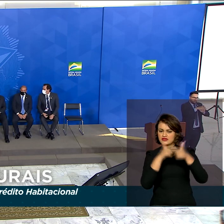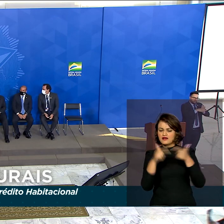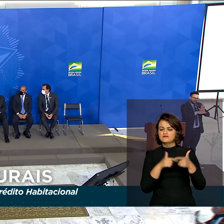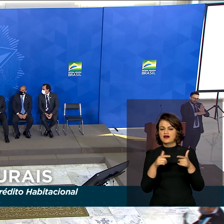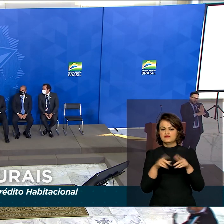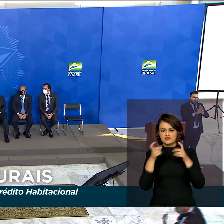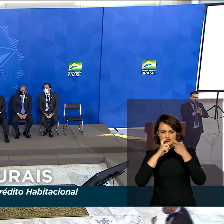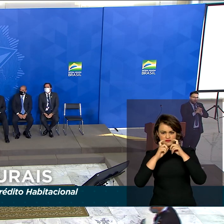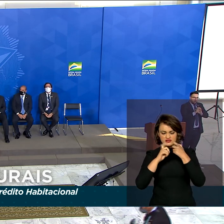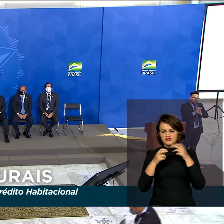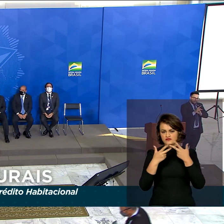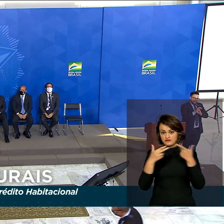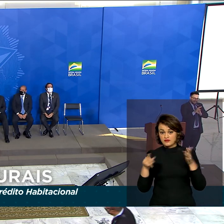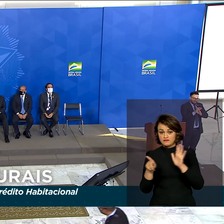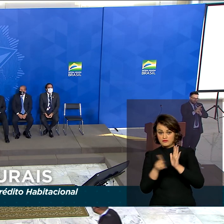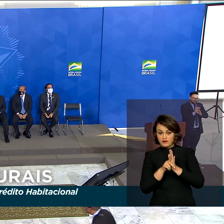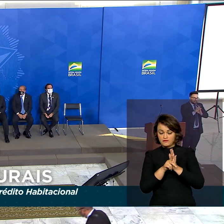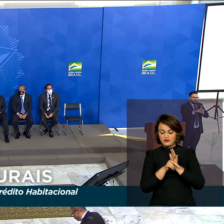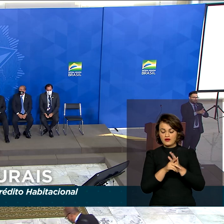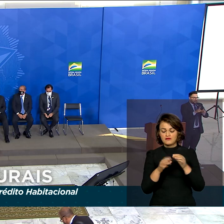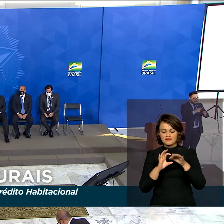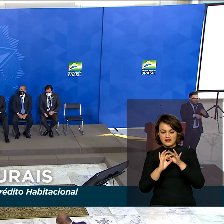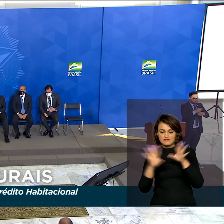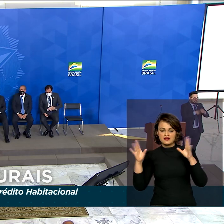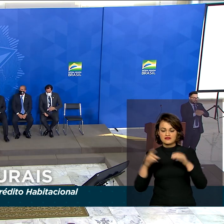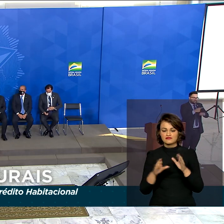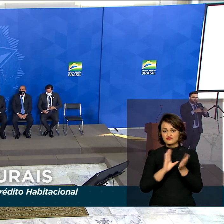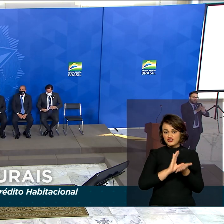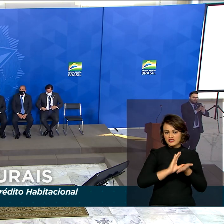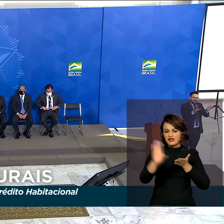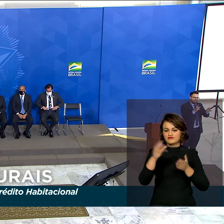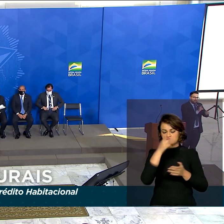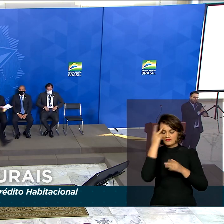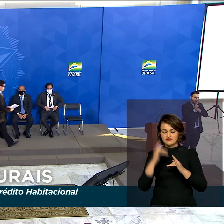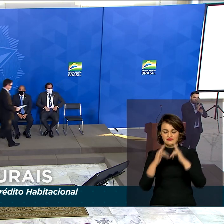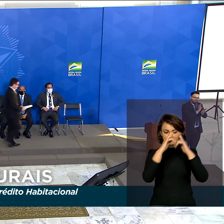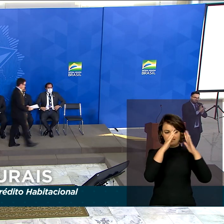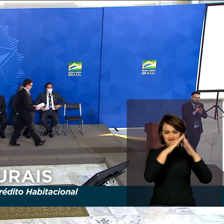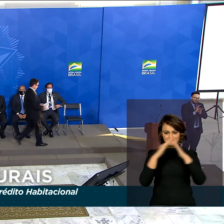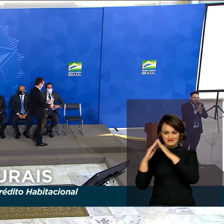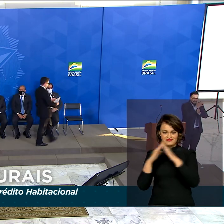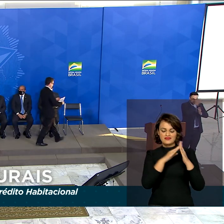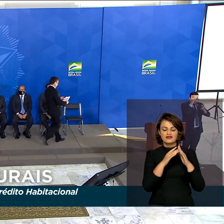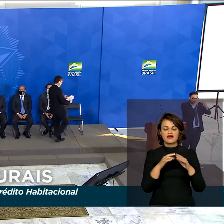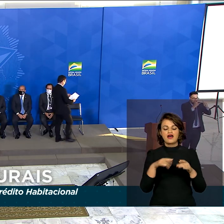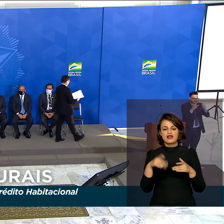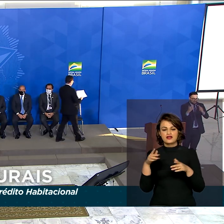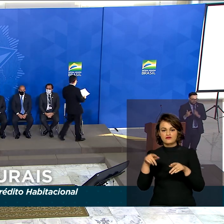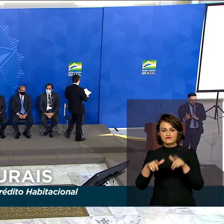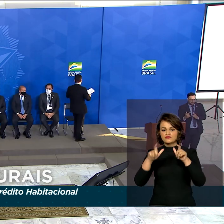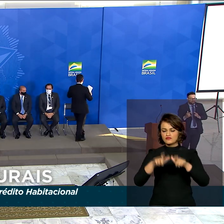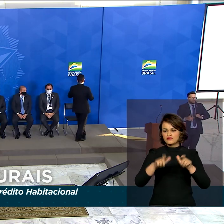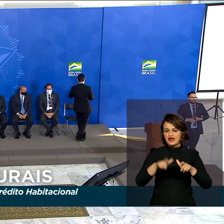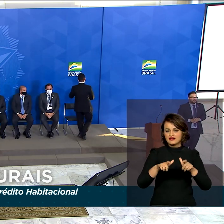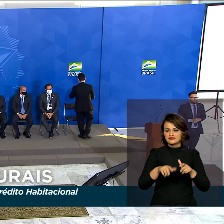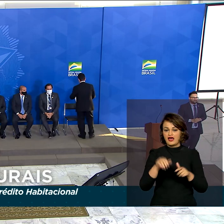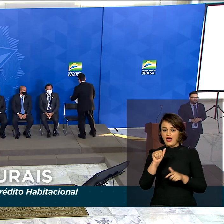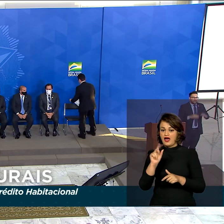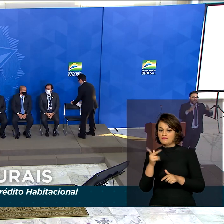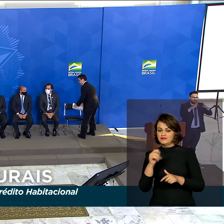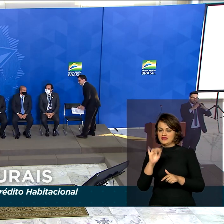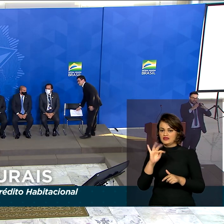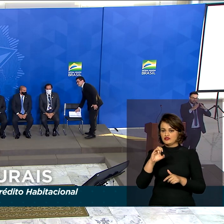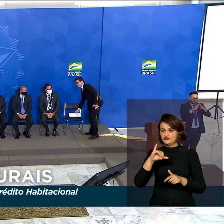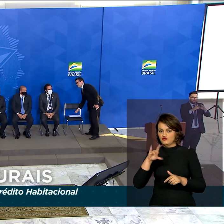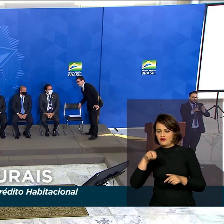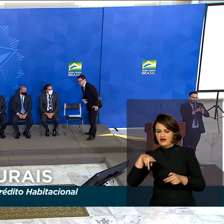e administrativos para a concessão de crédito para os assentados da reforma agrária nas modalidades habitacional